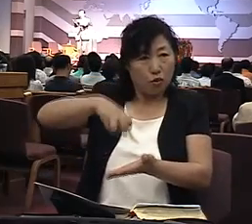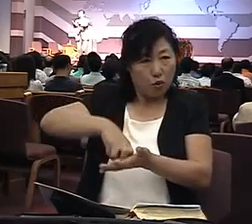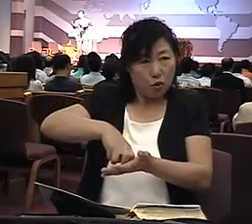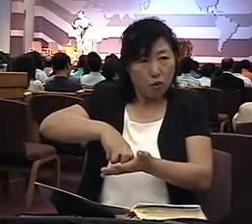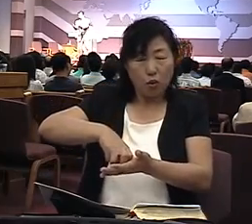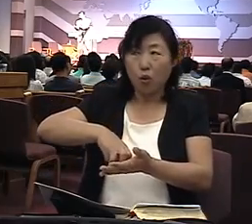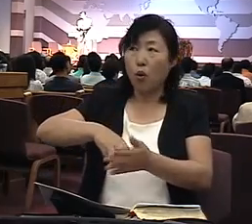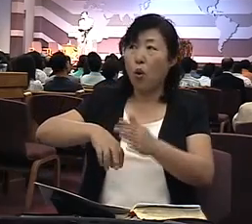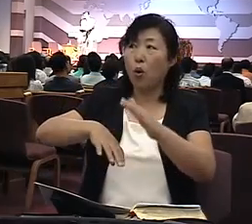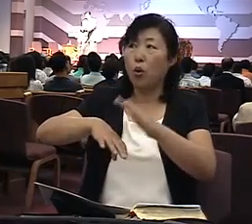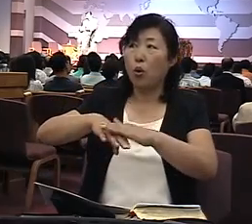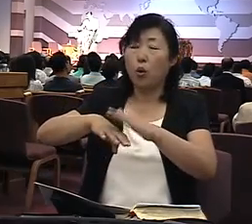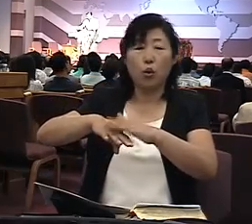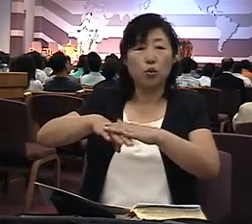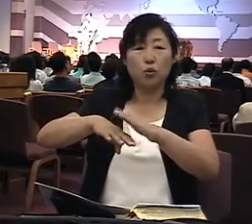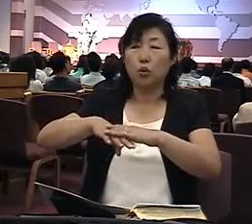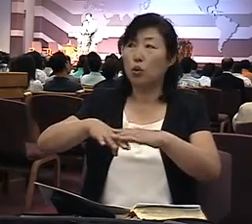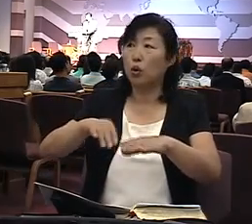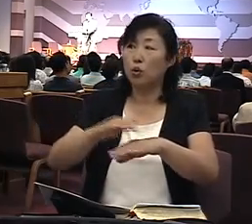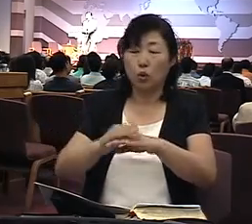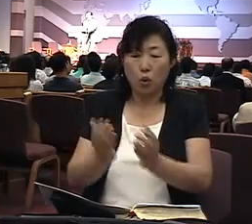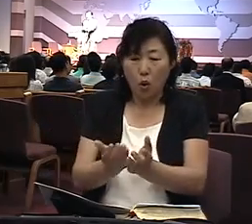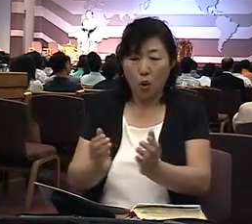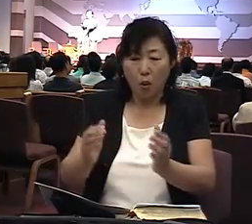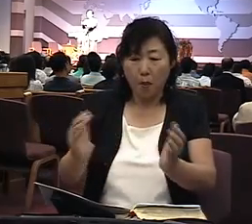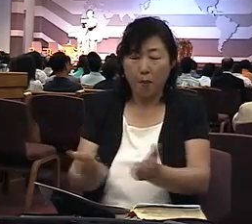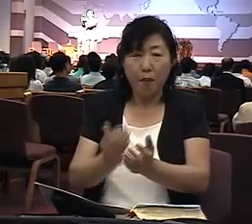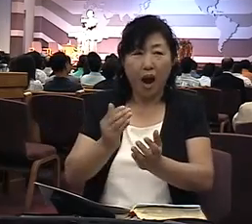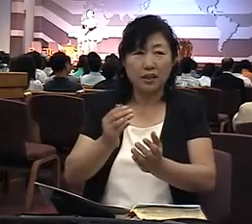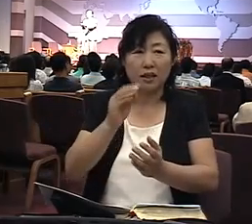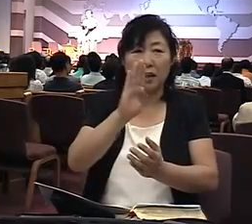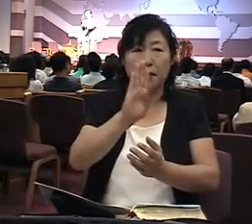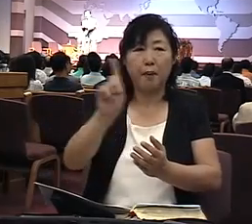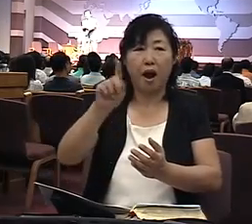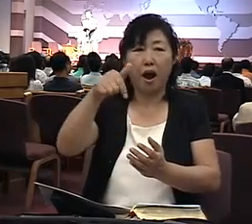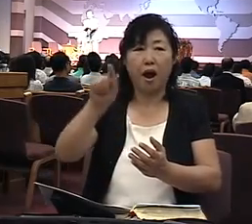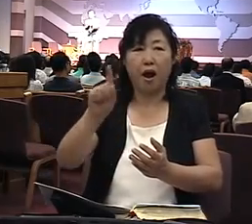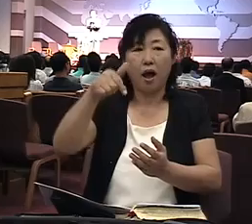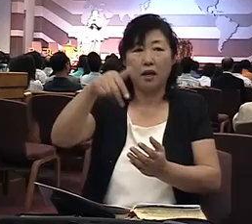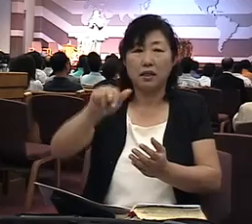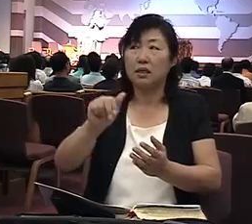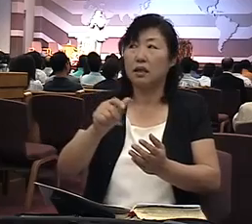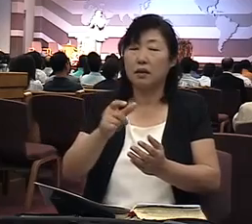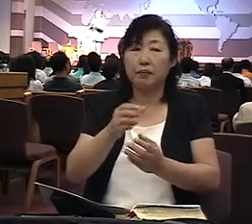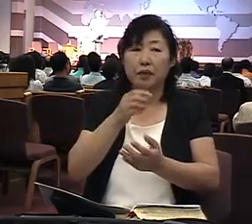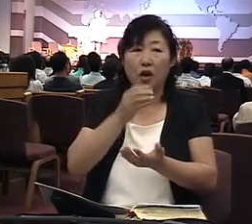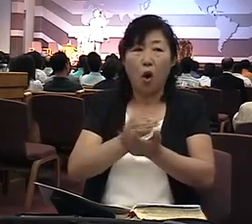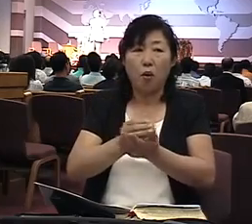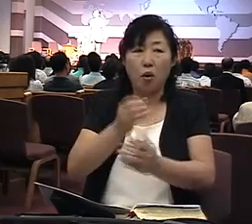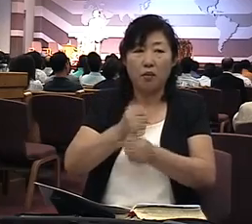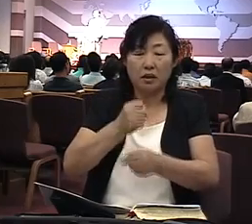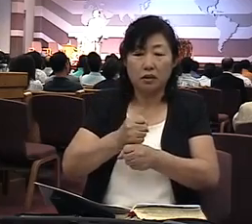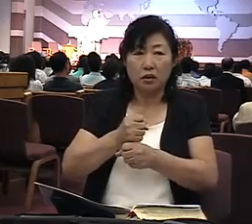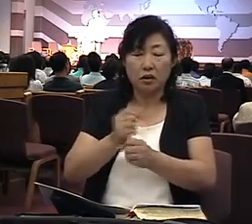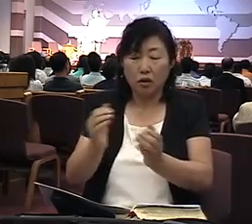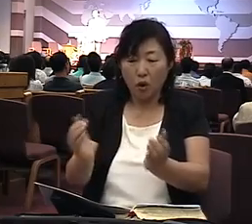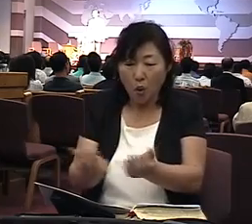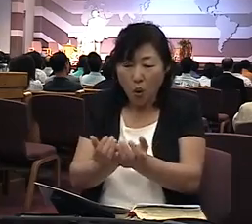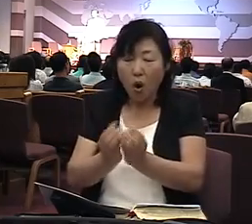이렇게 바가지로 만들어서, 이렇게 컵으로 만들어서 이렇게 마시는 사람들만 준비된